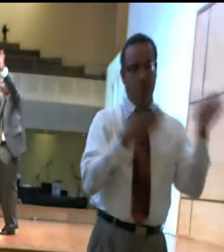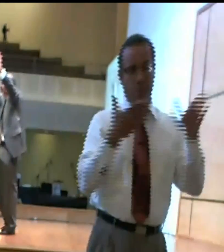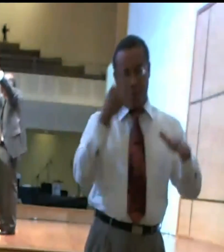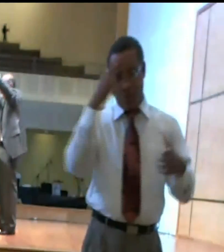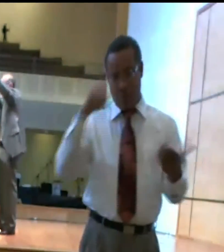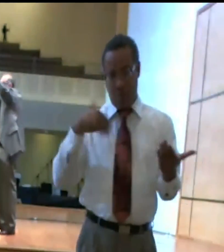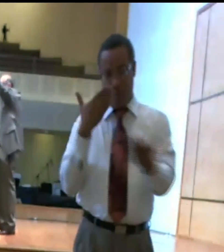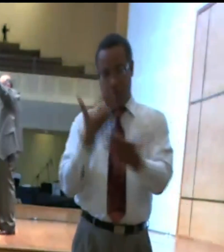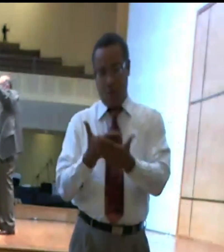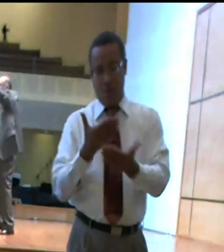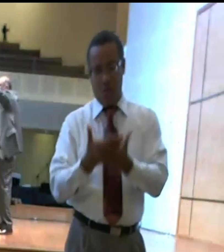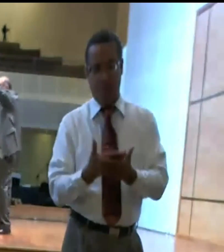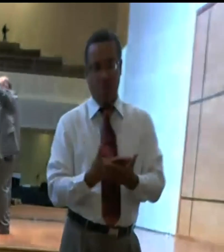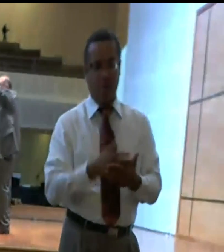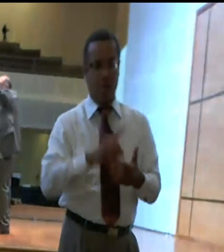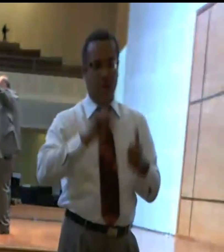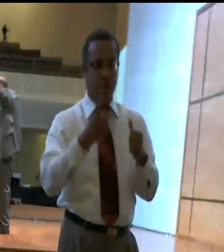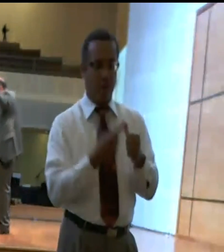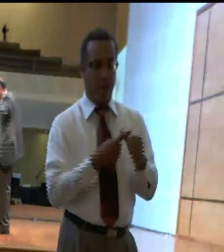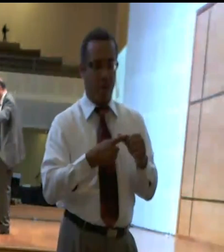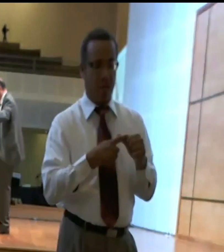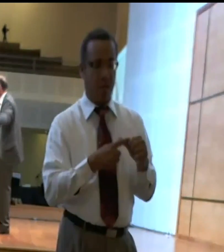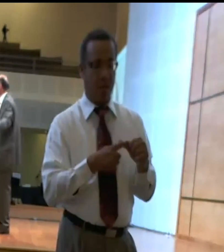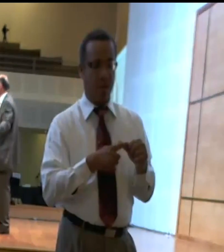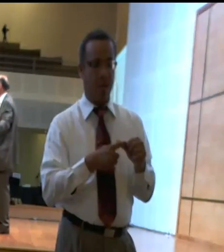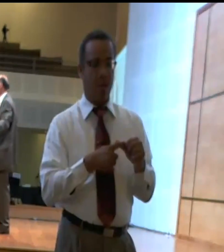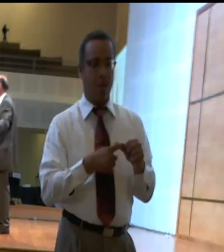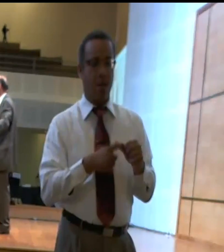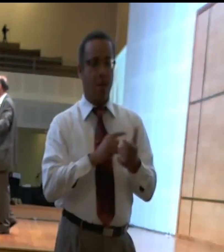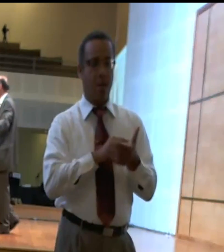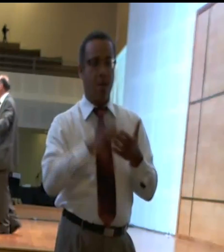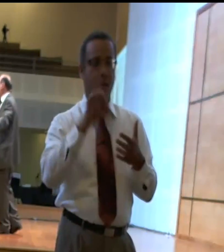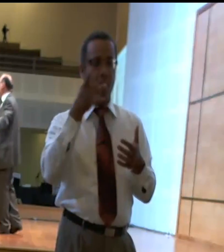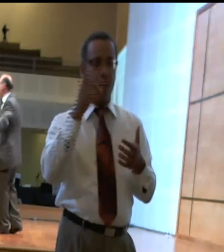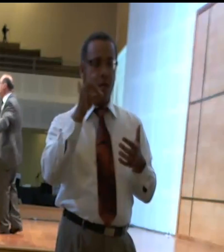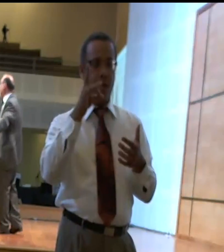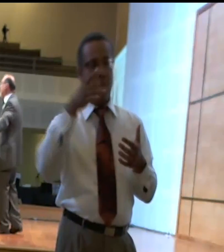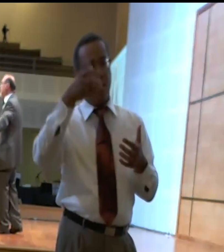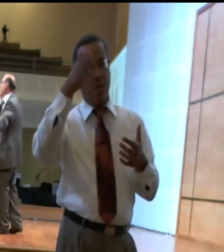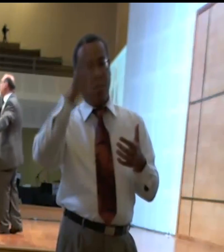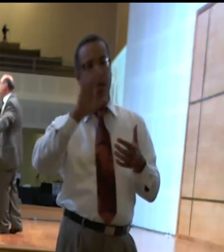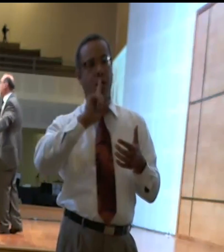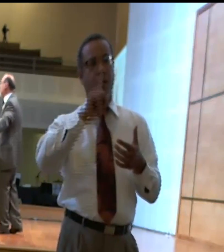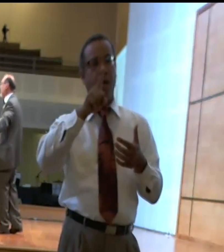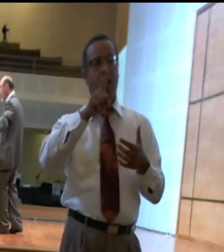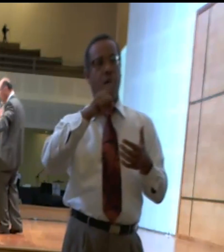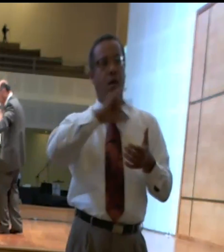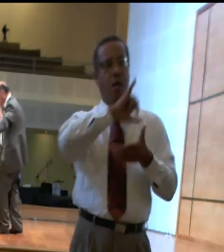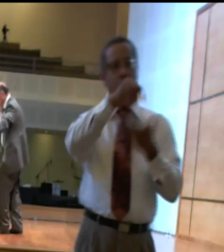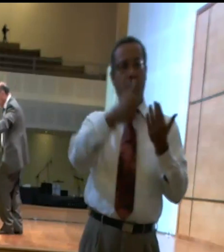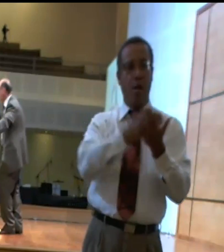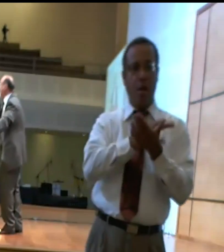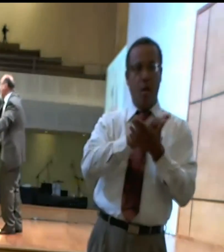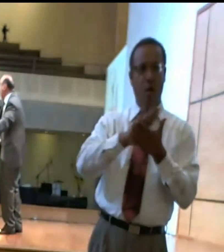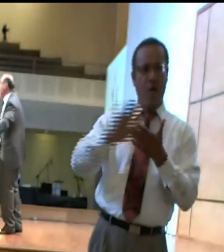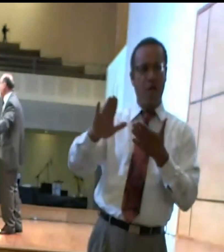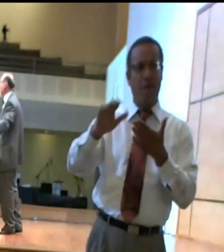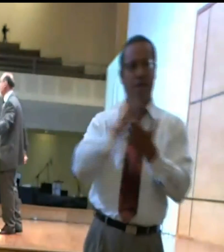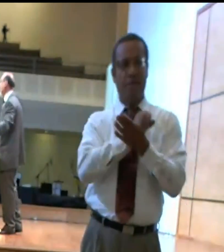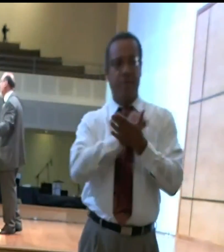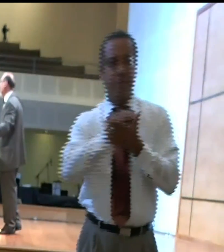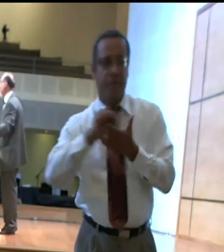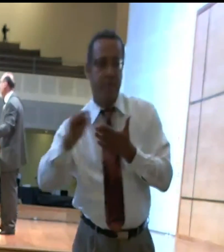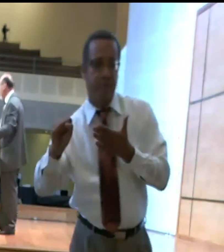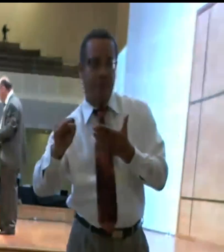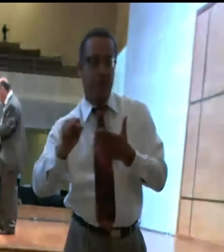para llevarnos a Dios, como dice en primera de Pedro capítulo 3 versículo 18. Nuestro Dios es santo, nuestro Dios es justo, nuestro Dios es